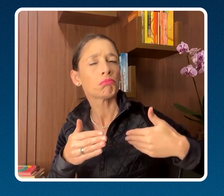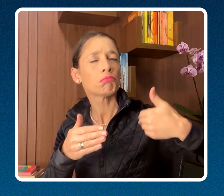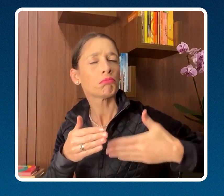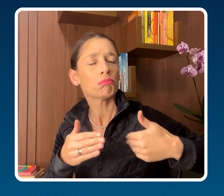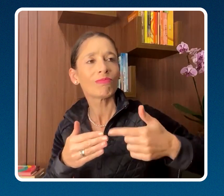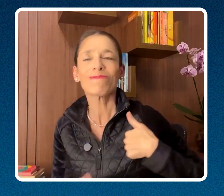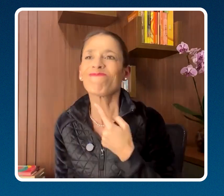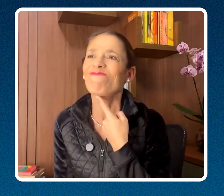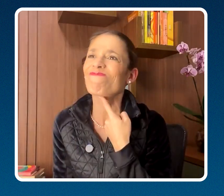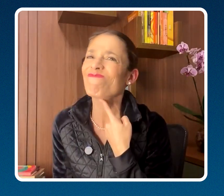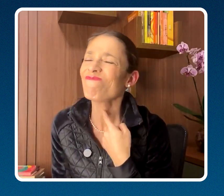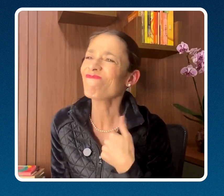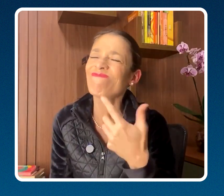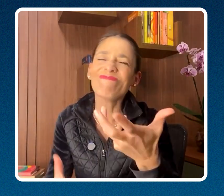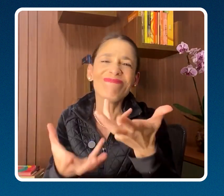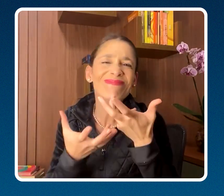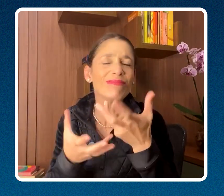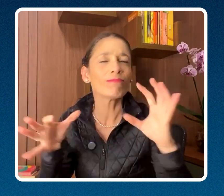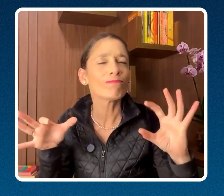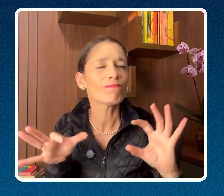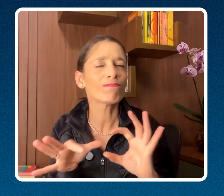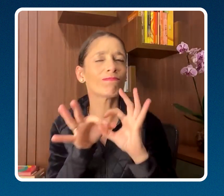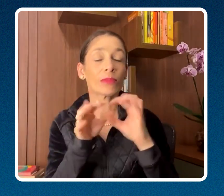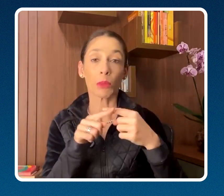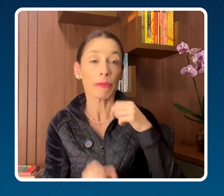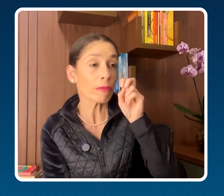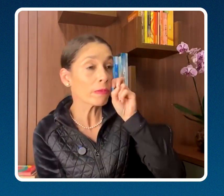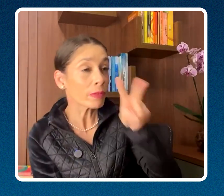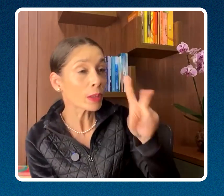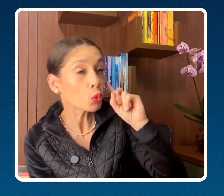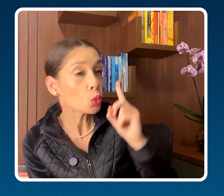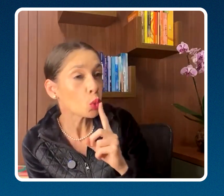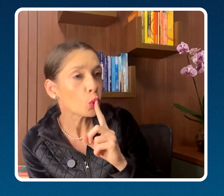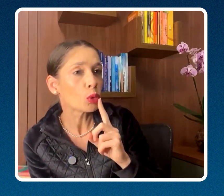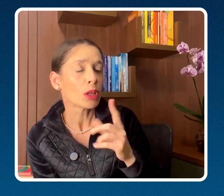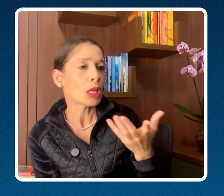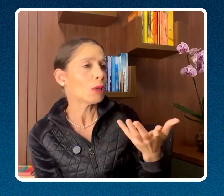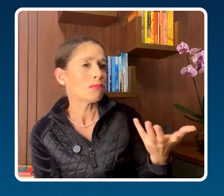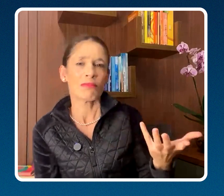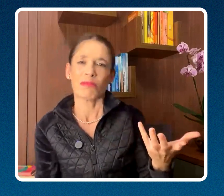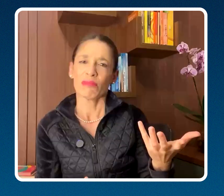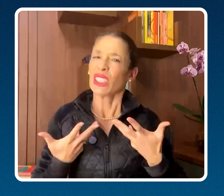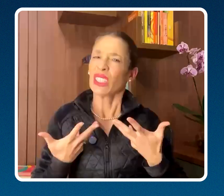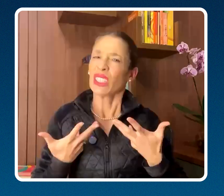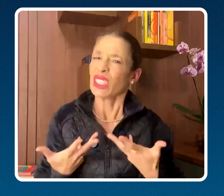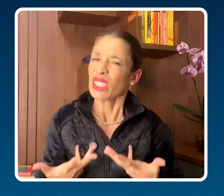realmente estar conectado, porque quando eu via uma pessoa surda, eu achava aquilo muito cansativo de ficar só